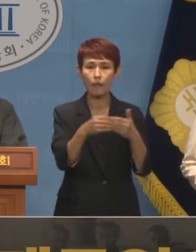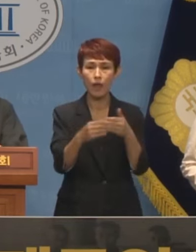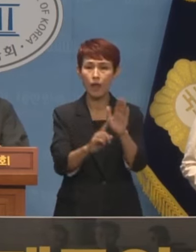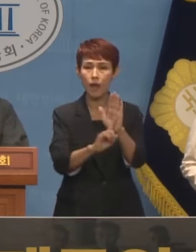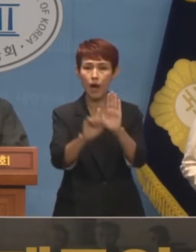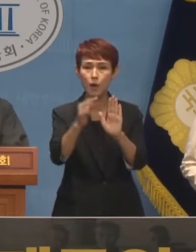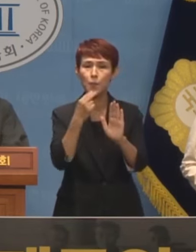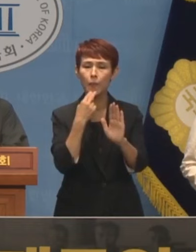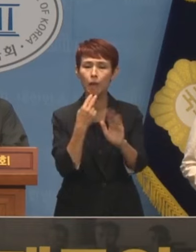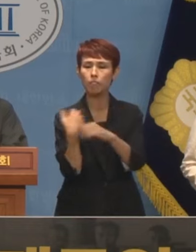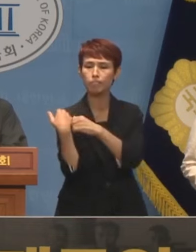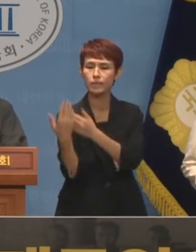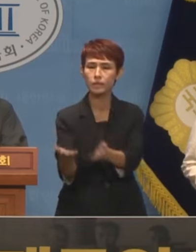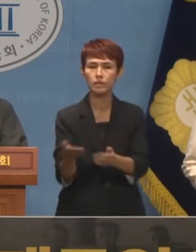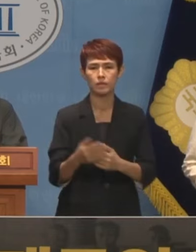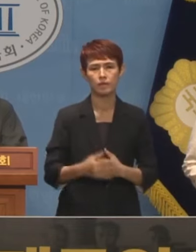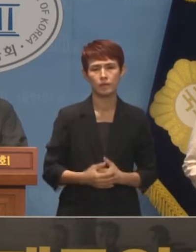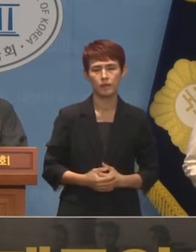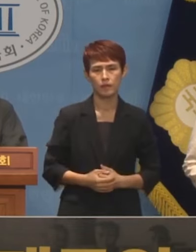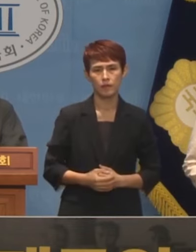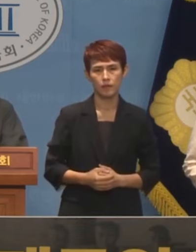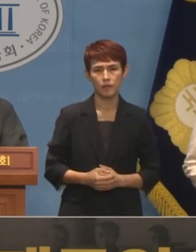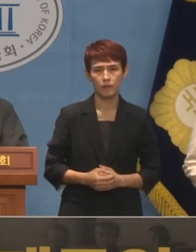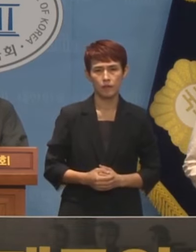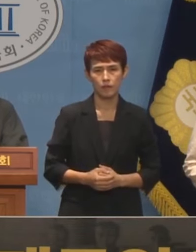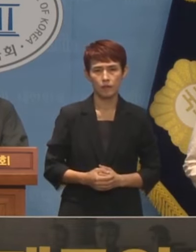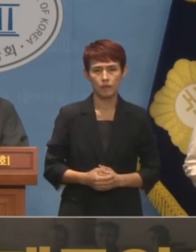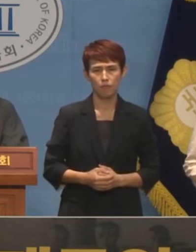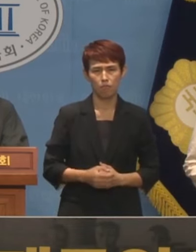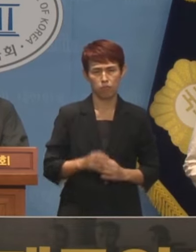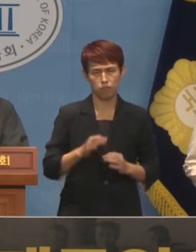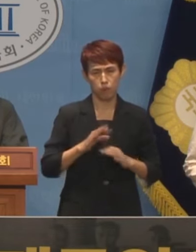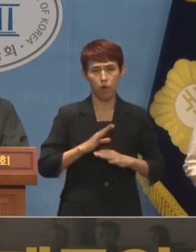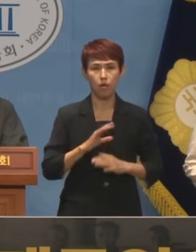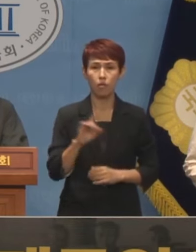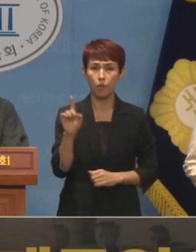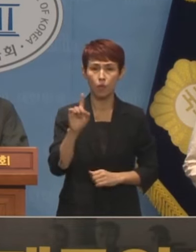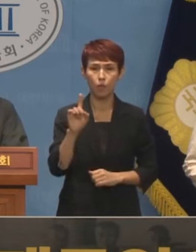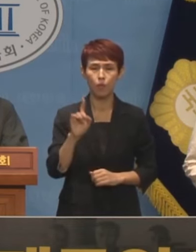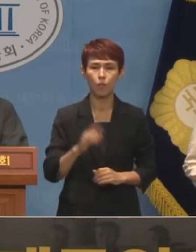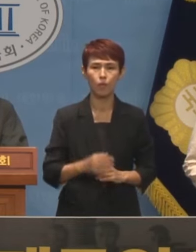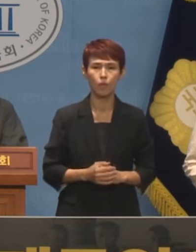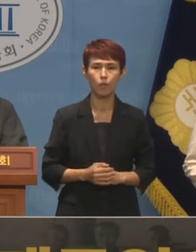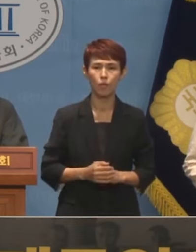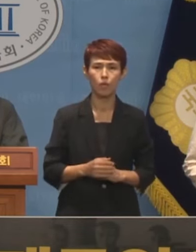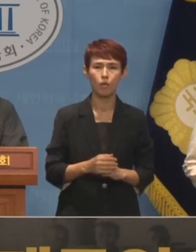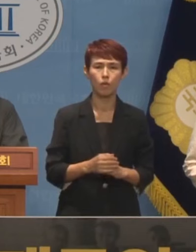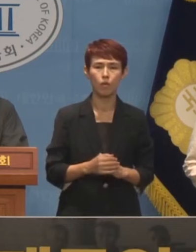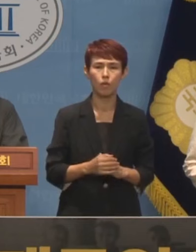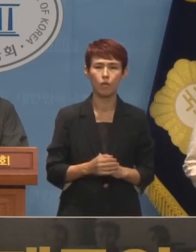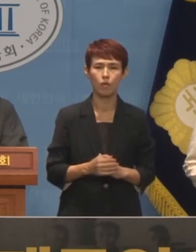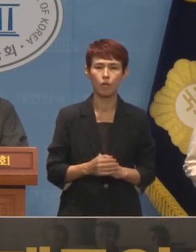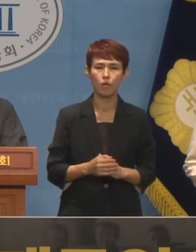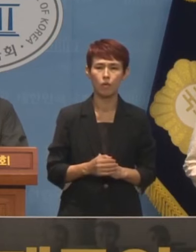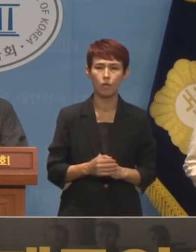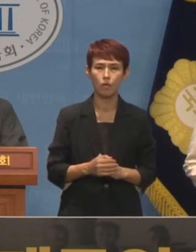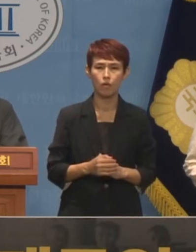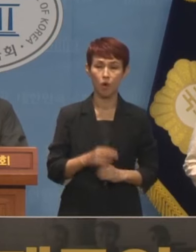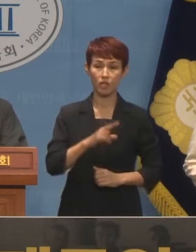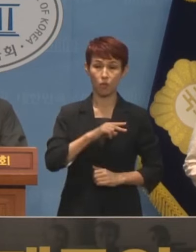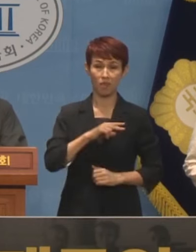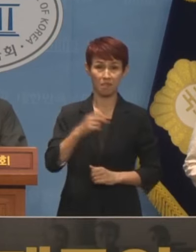방치되어 있었어 또한 놀라운 사실을 전해들었습니다 아라이 마리 사도시 의원에